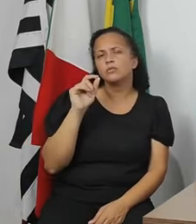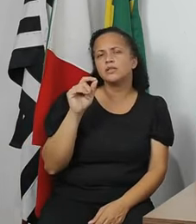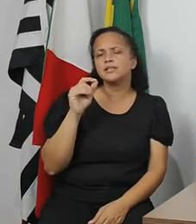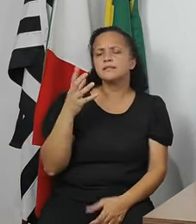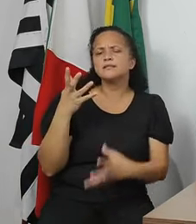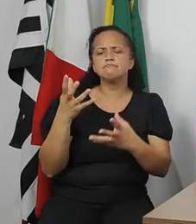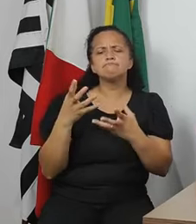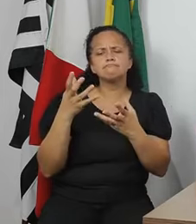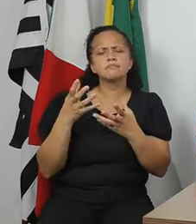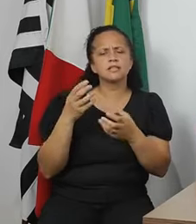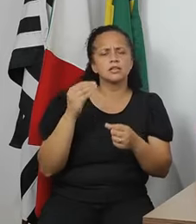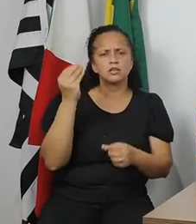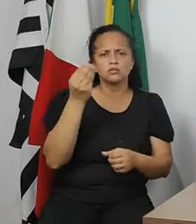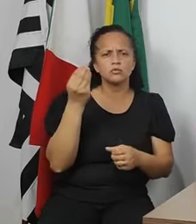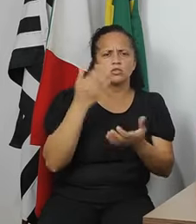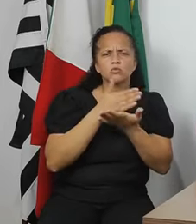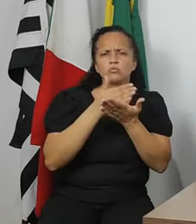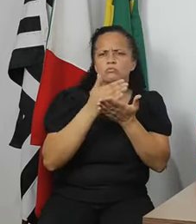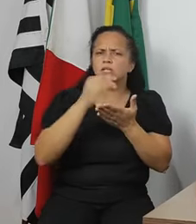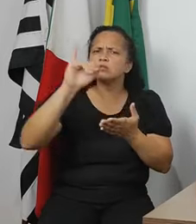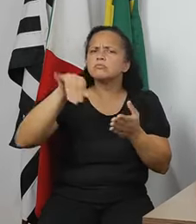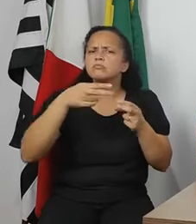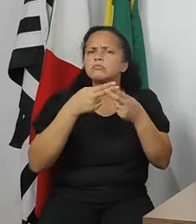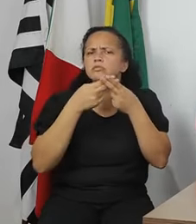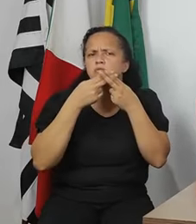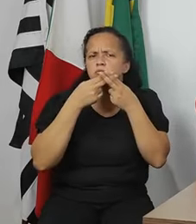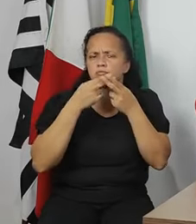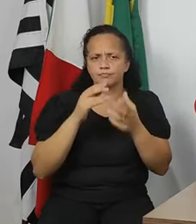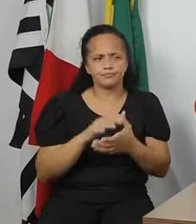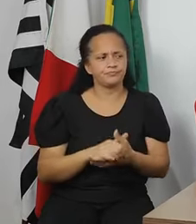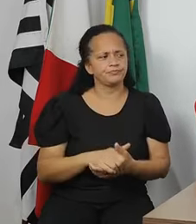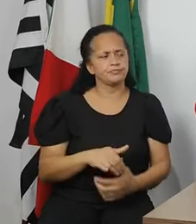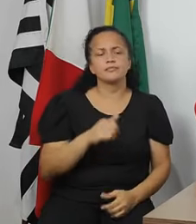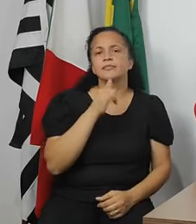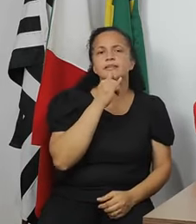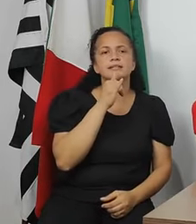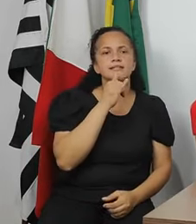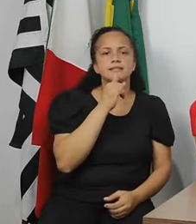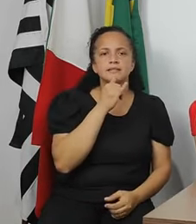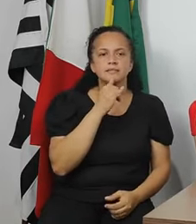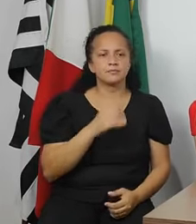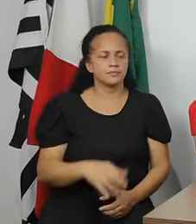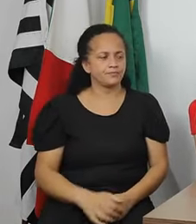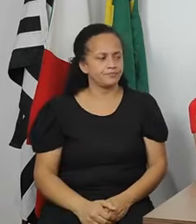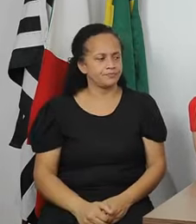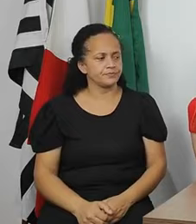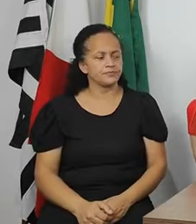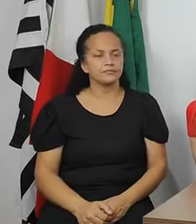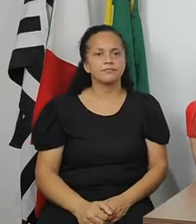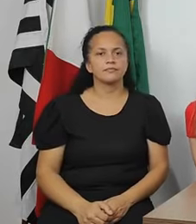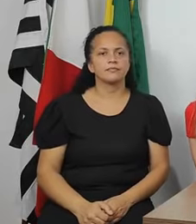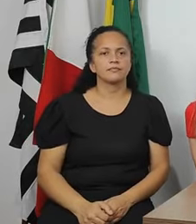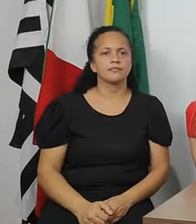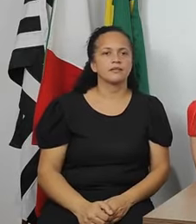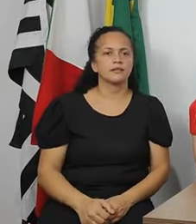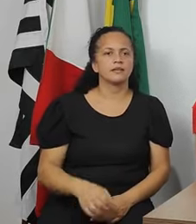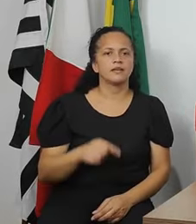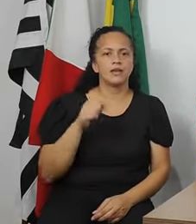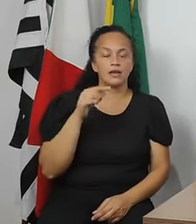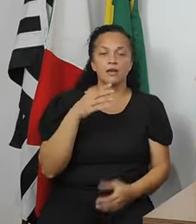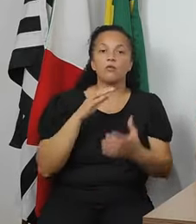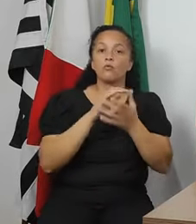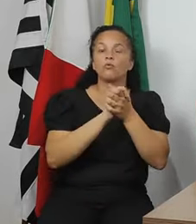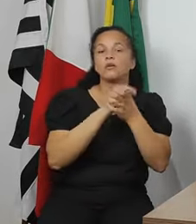né? Óbvio, por exemplo, quando o Marcos estava jejuando, eu acabo sabendo que ele está jejuando, não porque